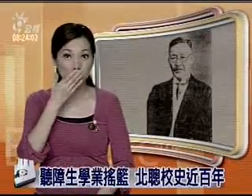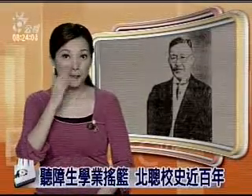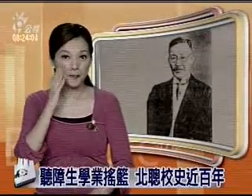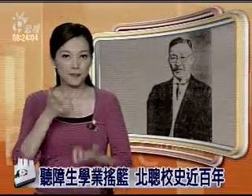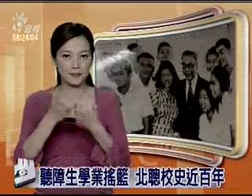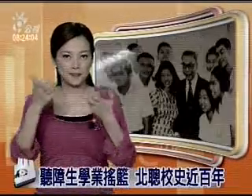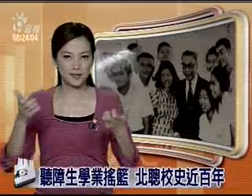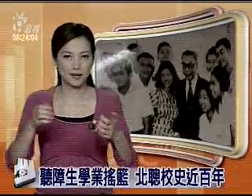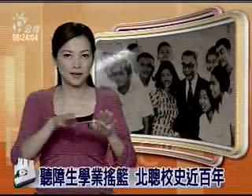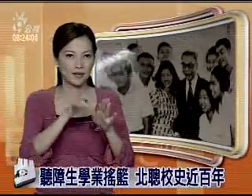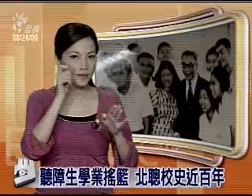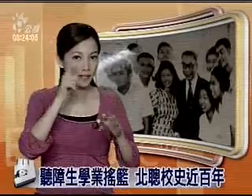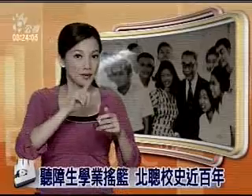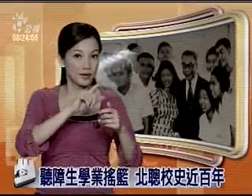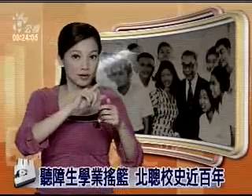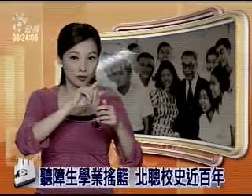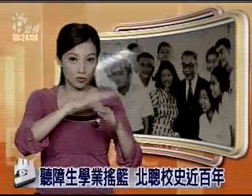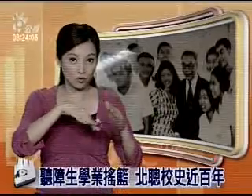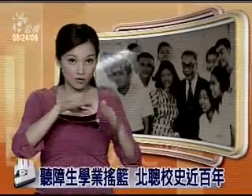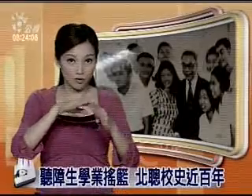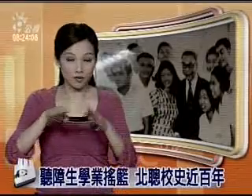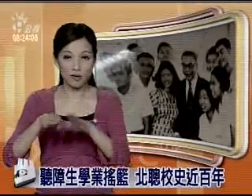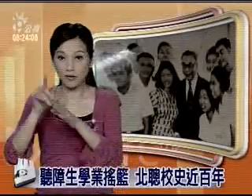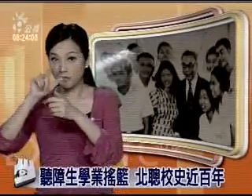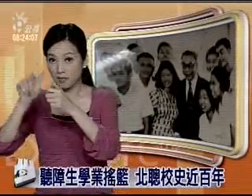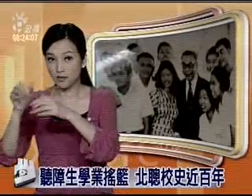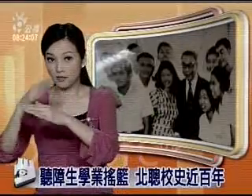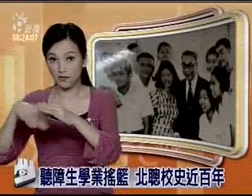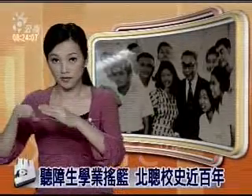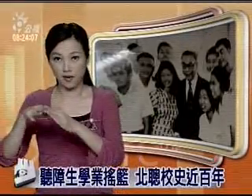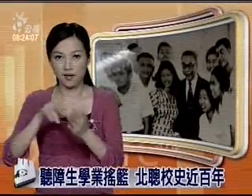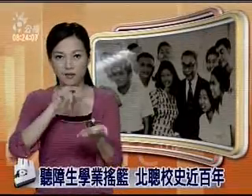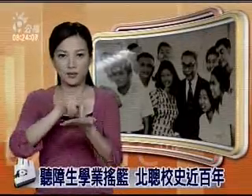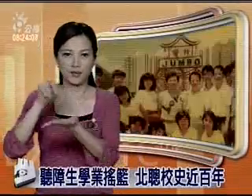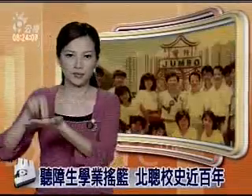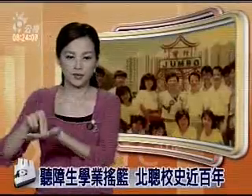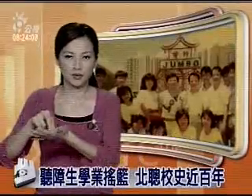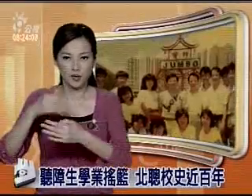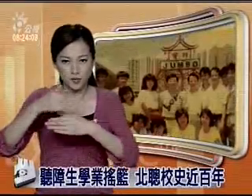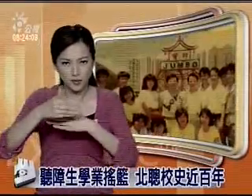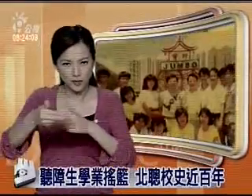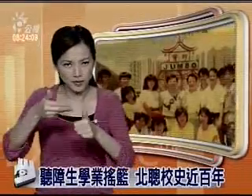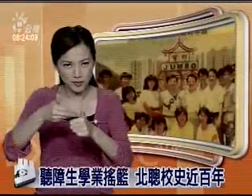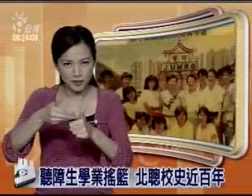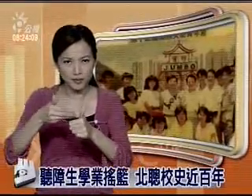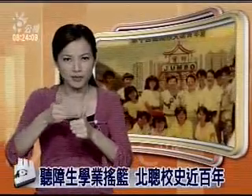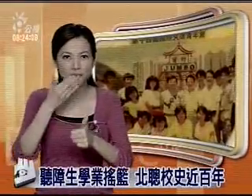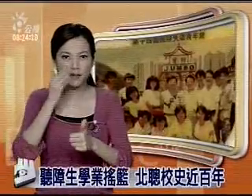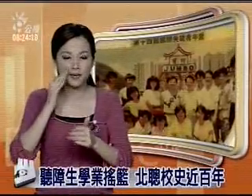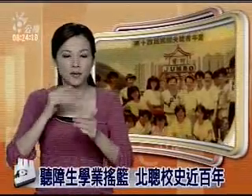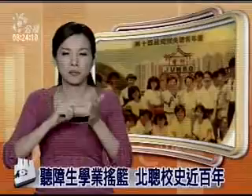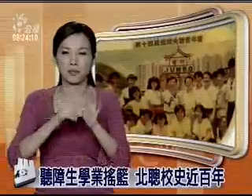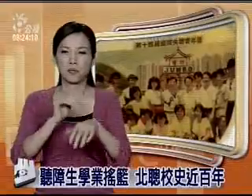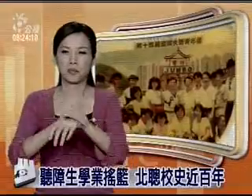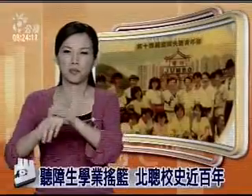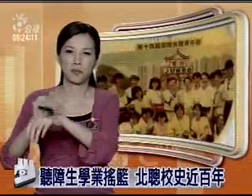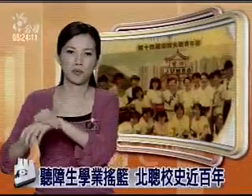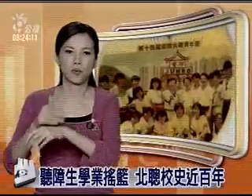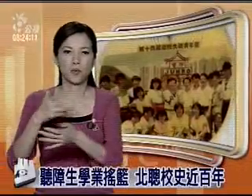设校为启聪学校和启明学校。而一直到现在，培育出不少杰出听障人士的启聪学